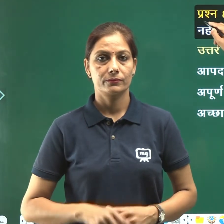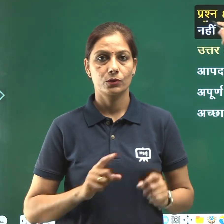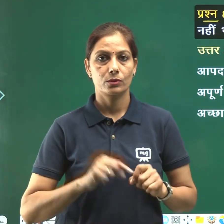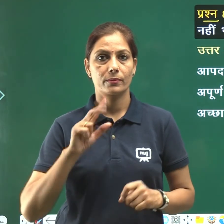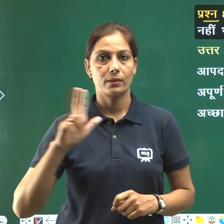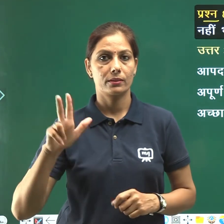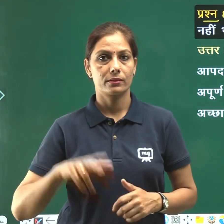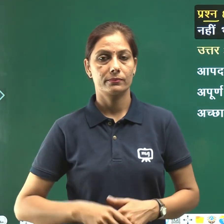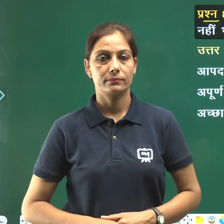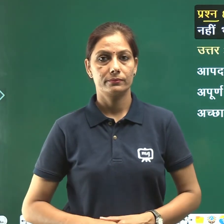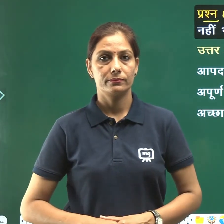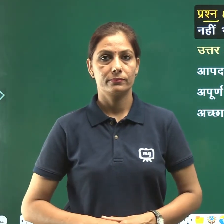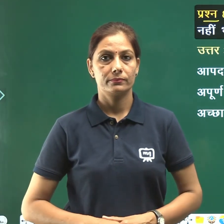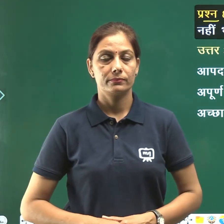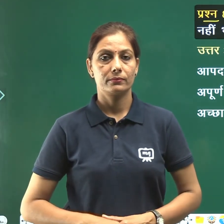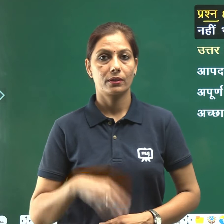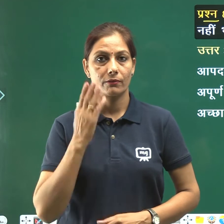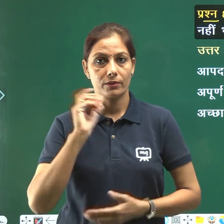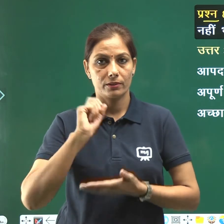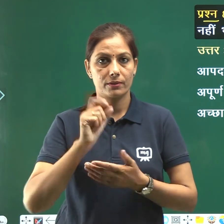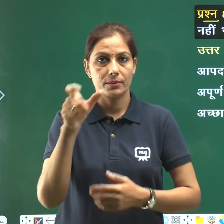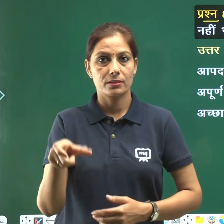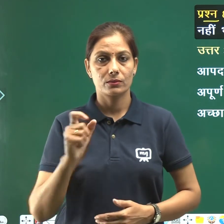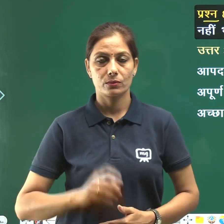प्रश्न 8, कवि को